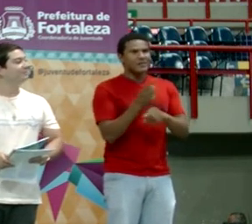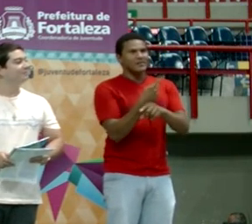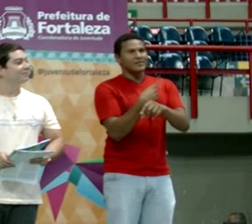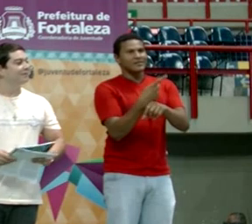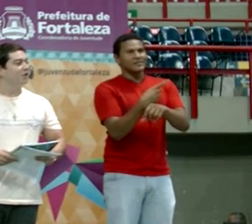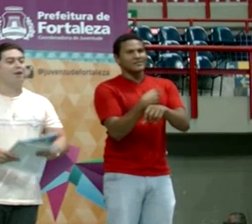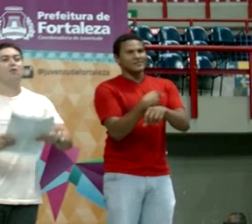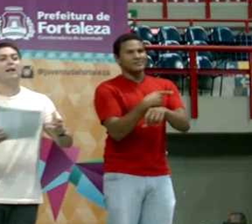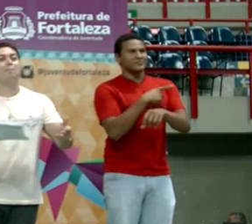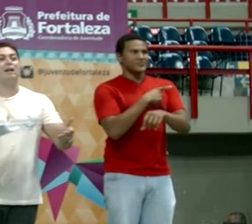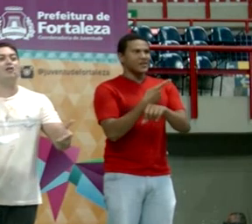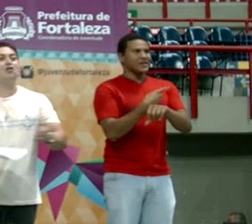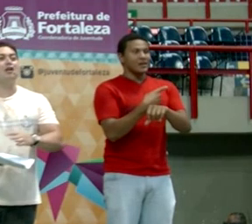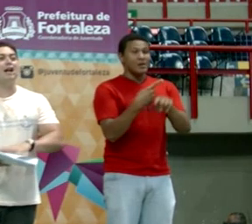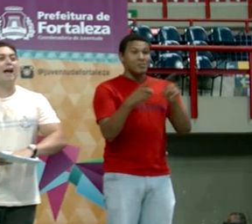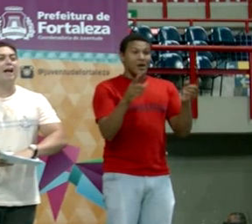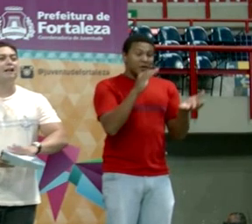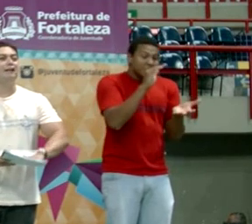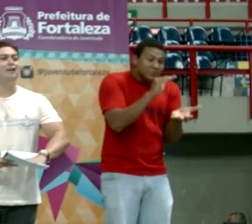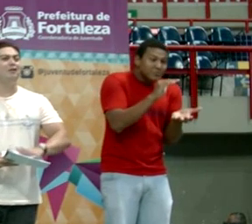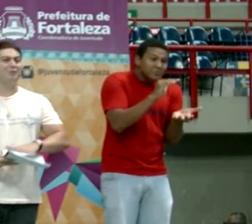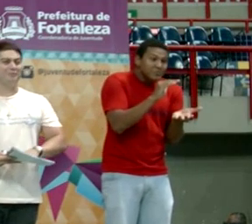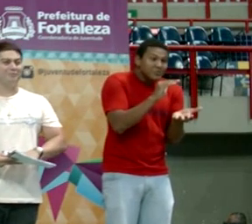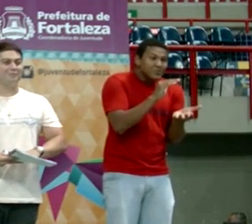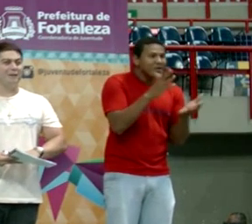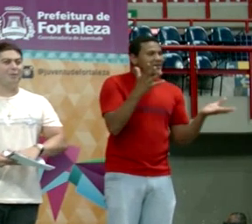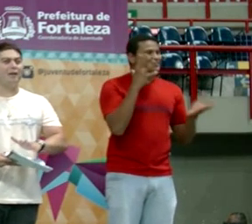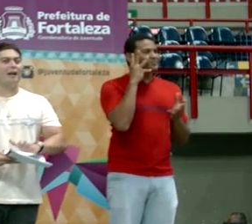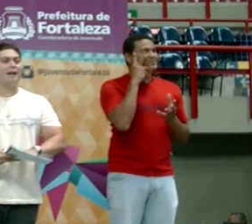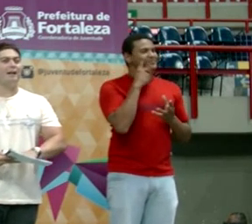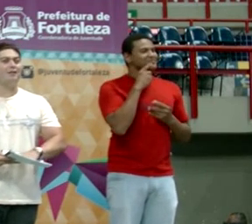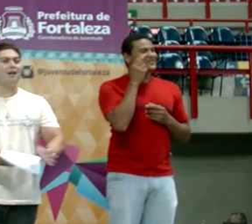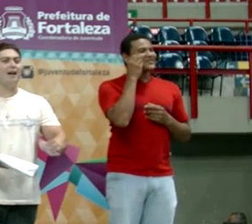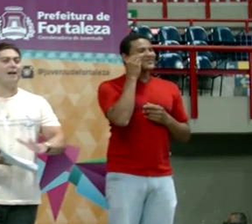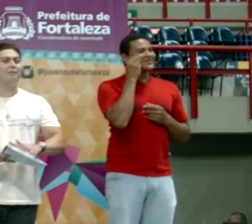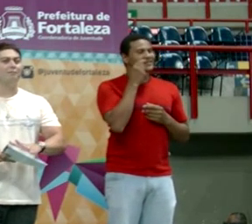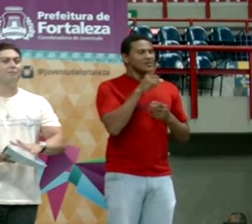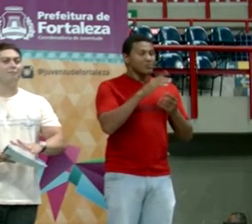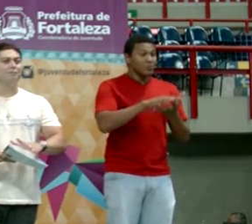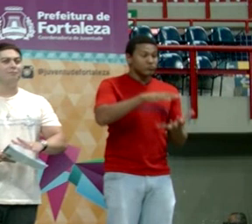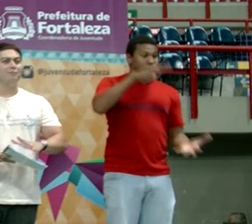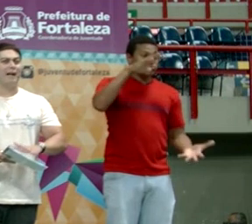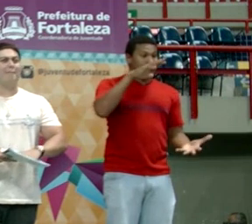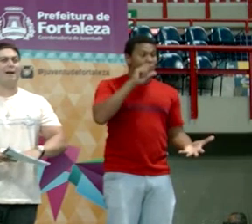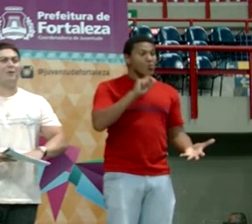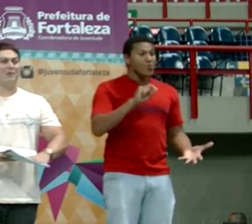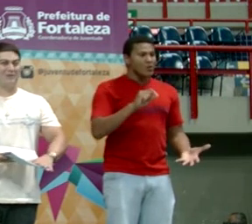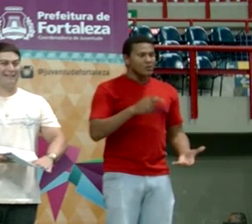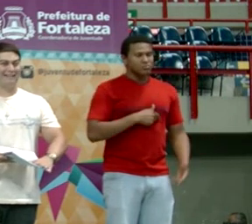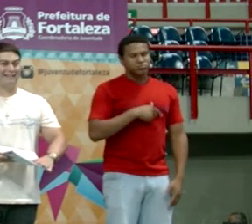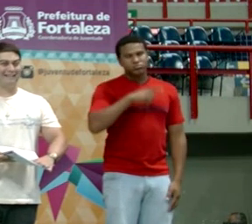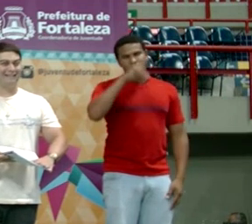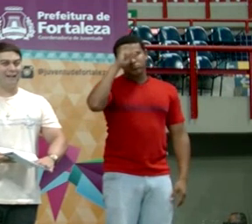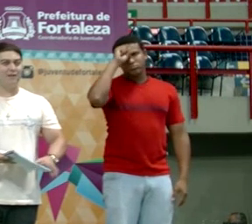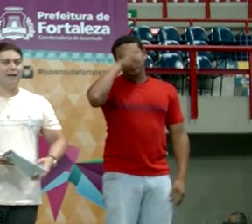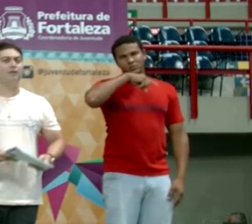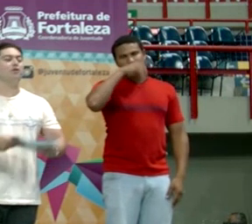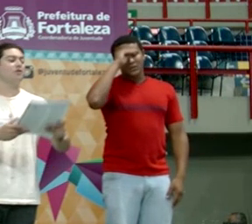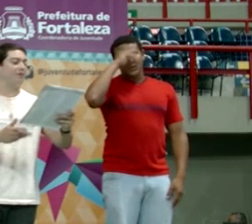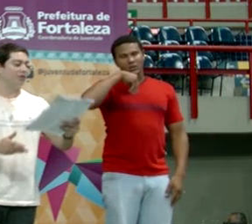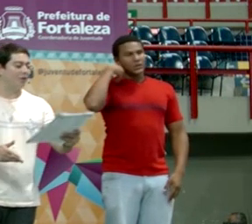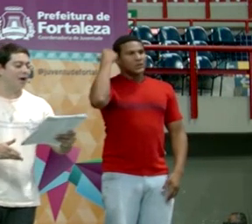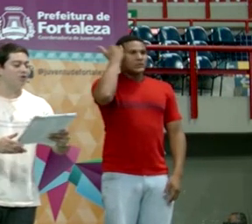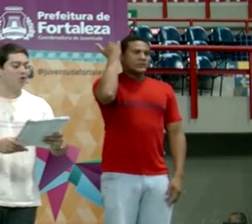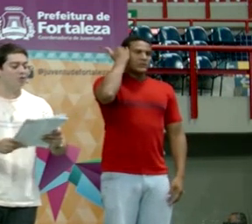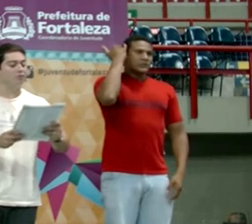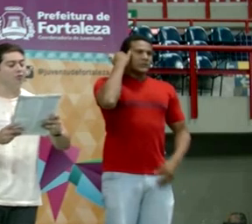rabo. Só que quando ele é pequenininho, ele é lindo. Depois que ele é grande, ele é trabalhoso. Tá certo?